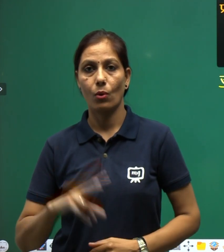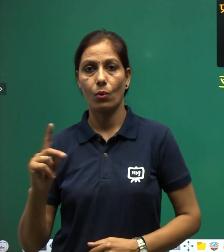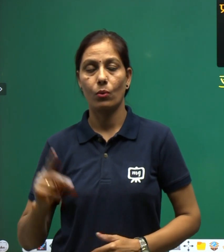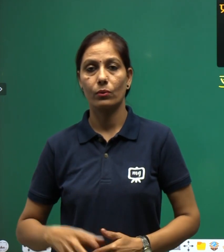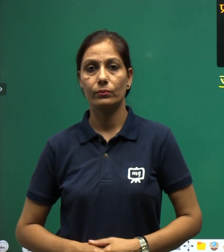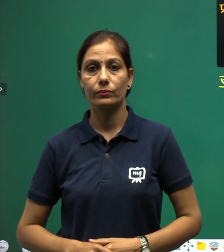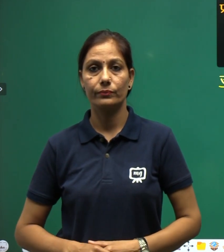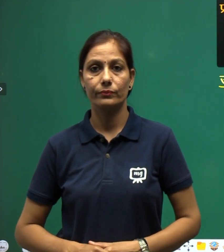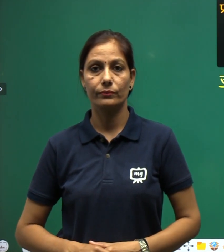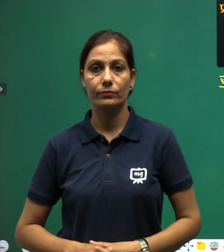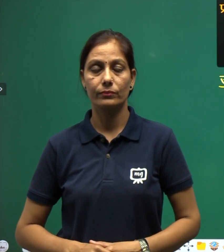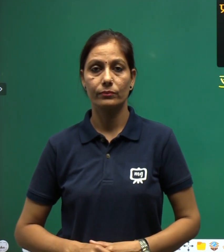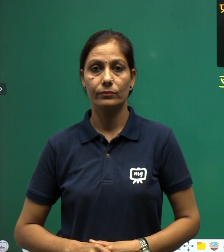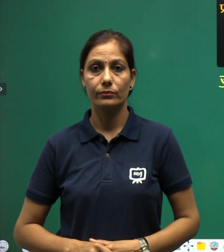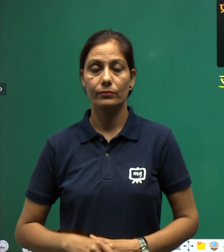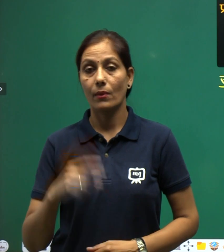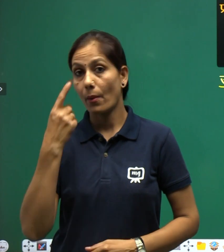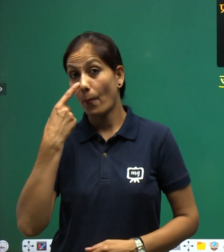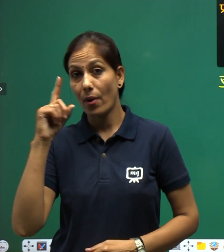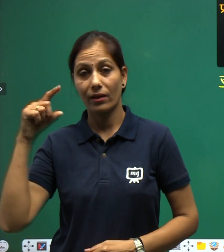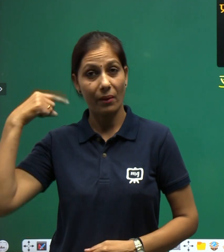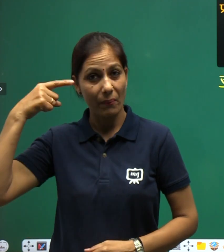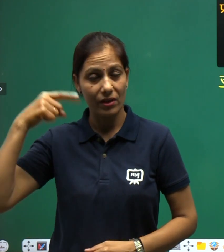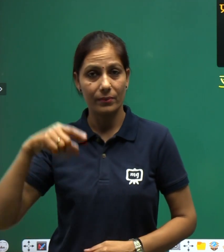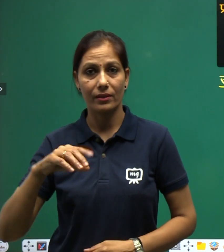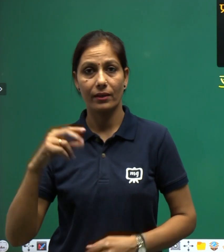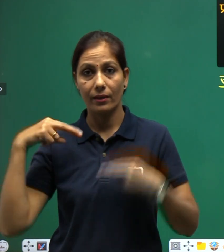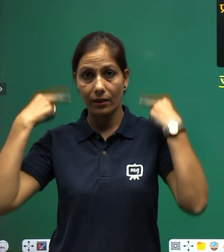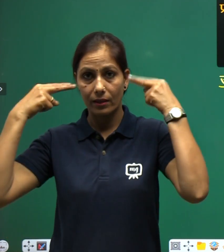और मां के पागलपन के कारण